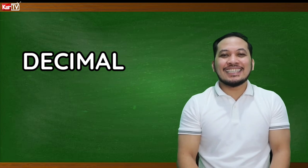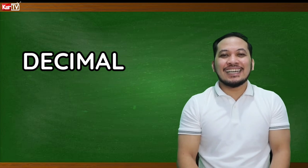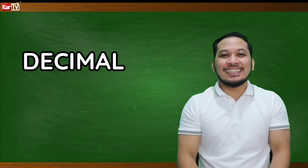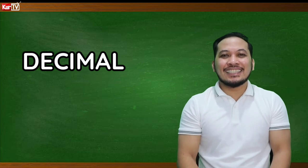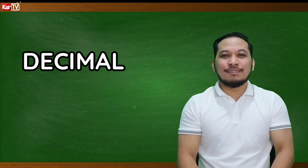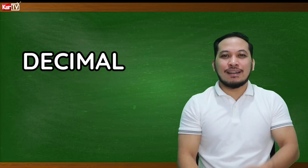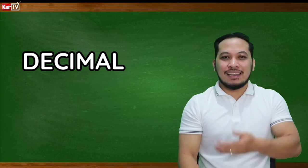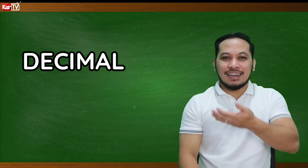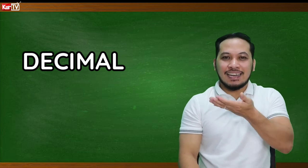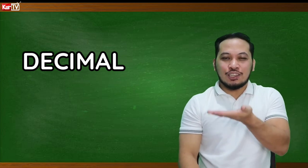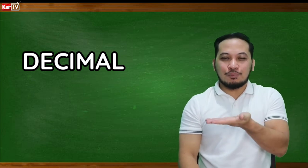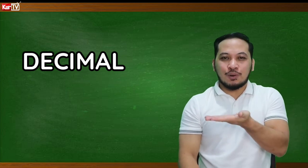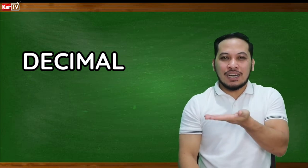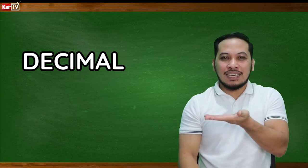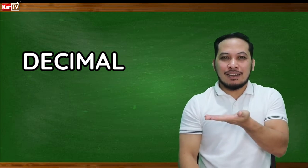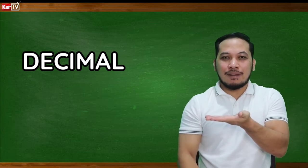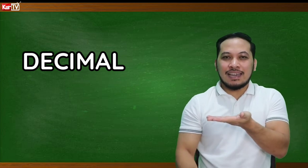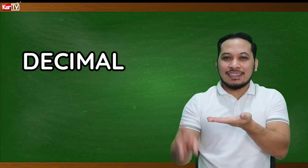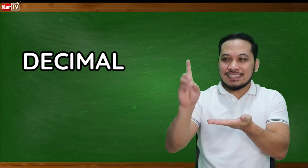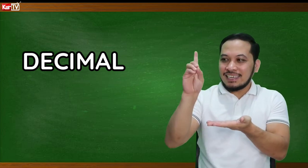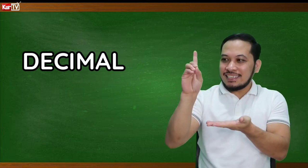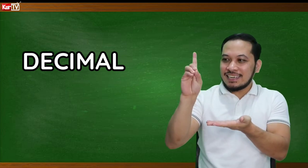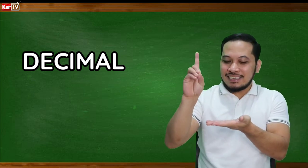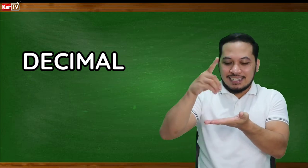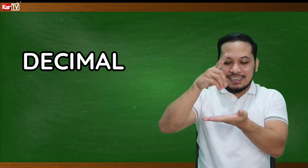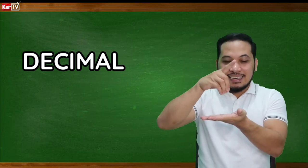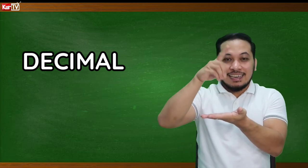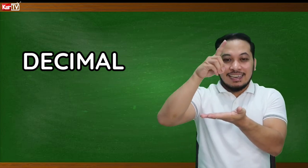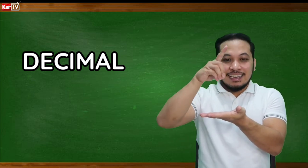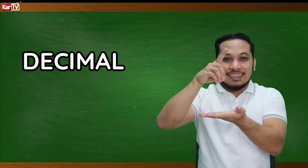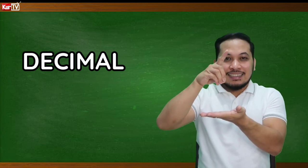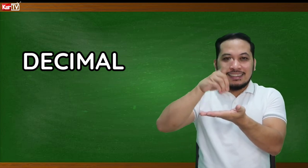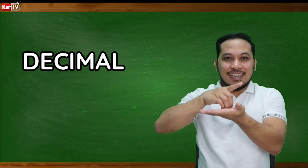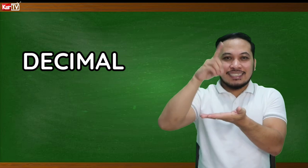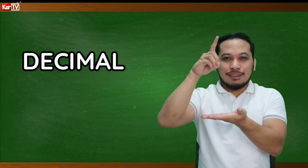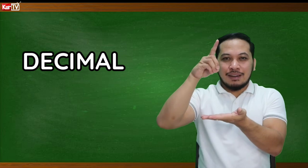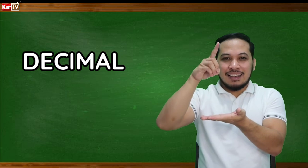ang decimal. Nakaganito po ang ating kamay, tas ganyan. Decimal.